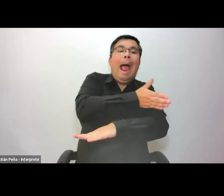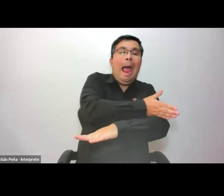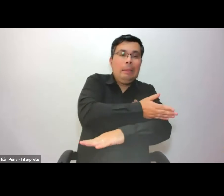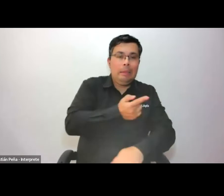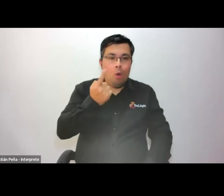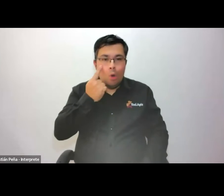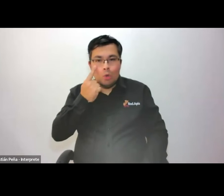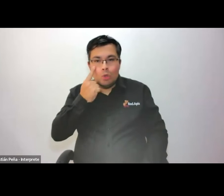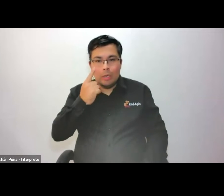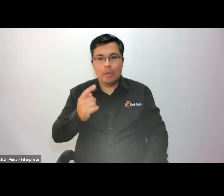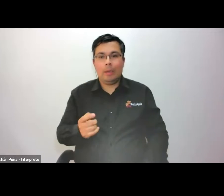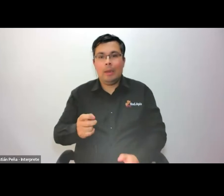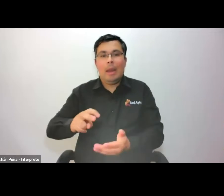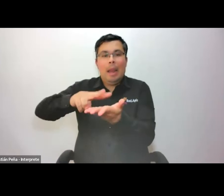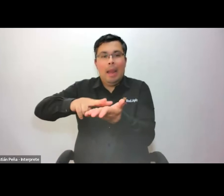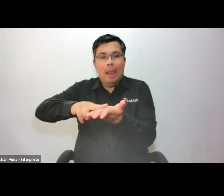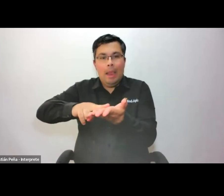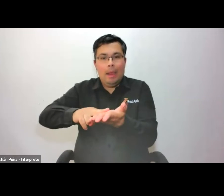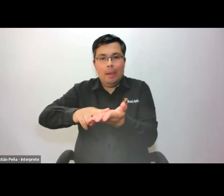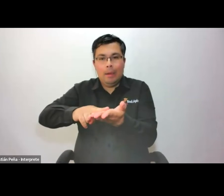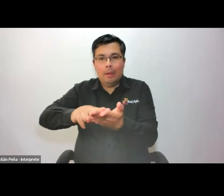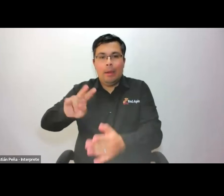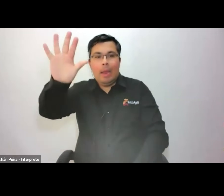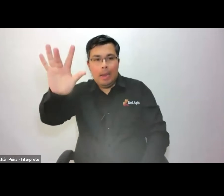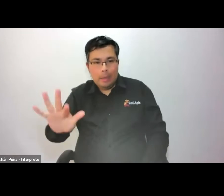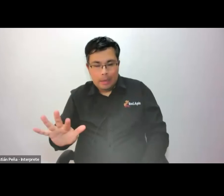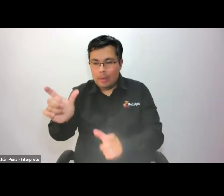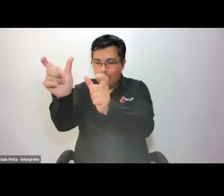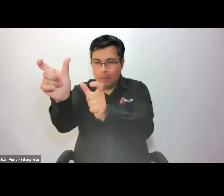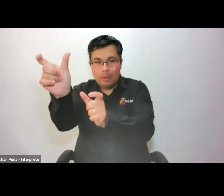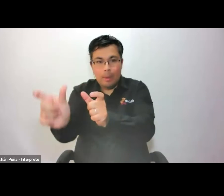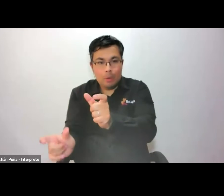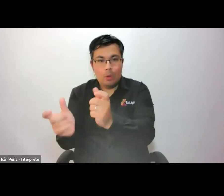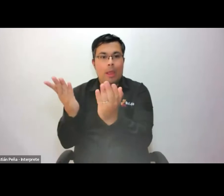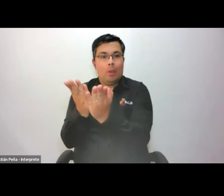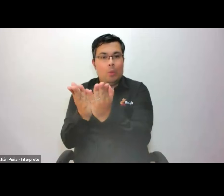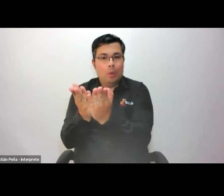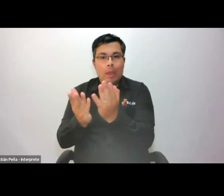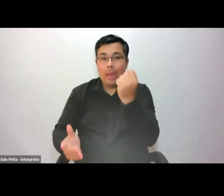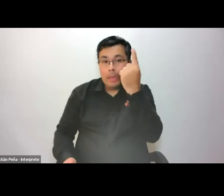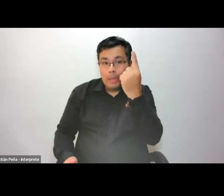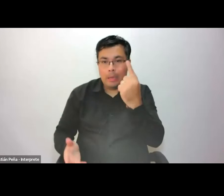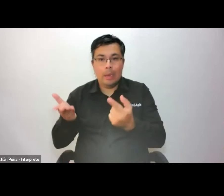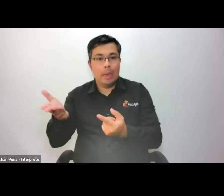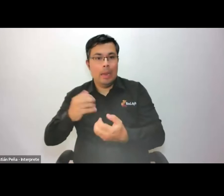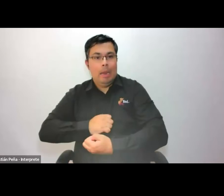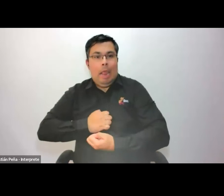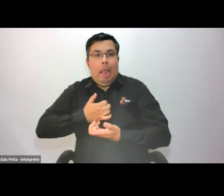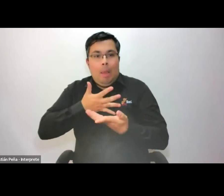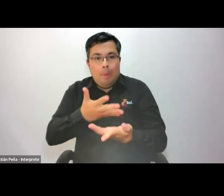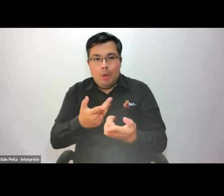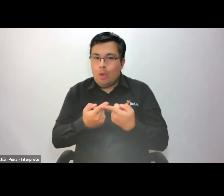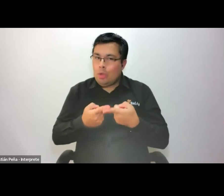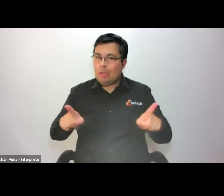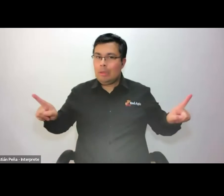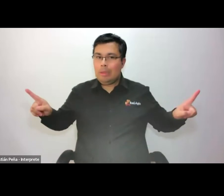estudiantes, entendiendo, por ejemplo, en el caso del autismo, que sus expresiones son muy diversas, ¿no? En términos de cómo